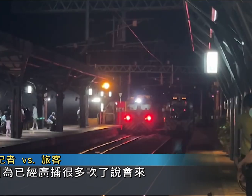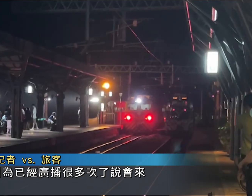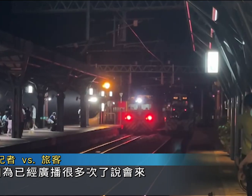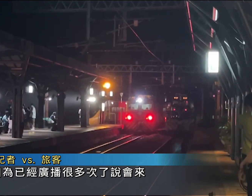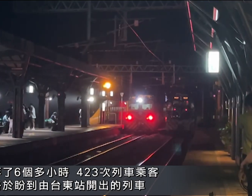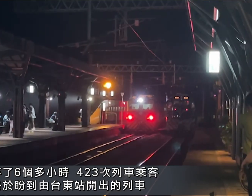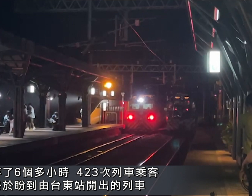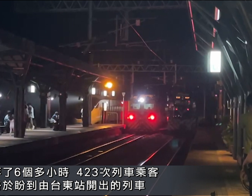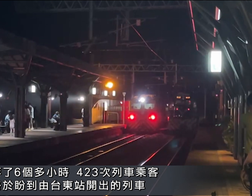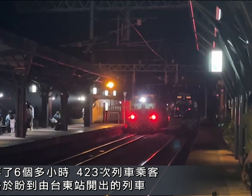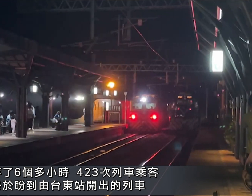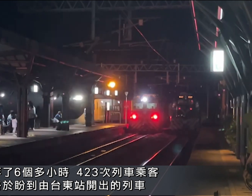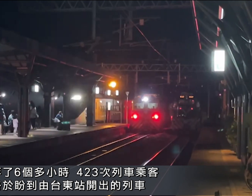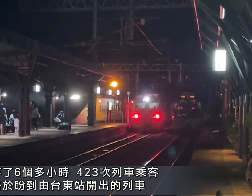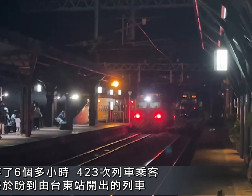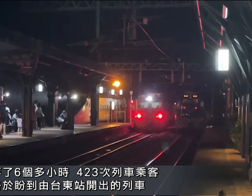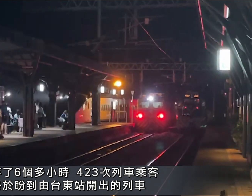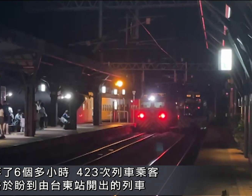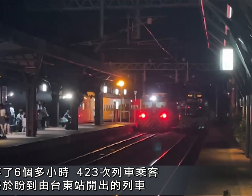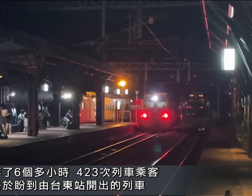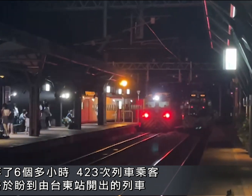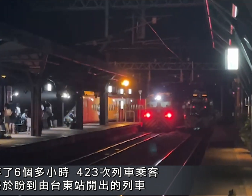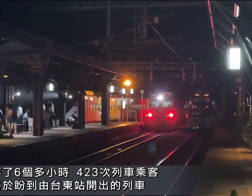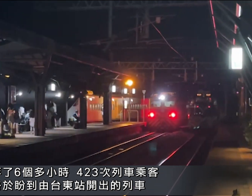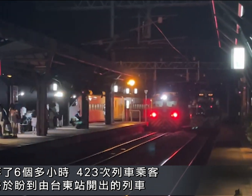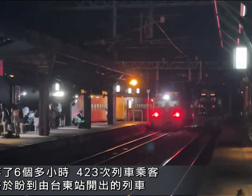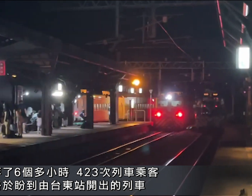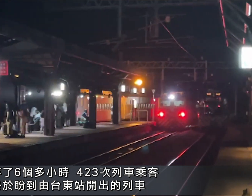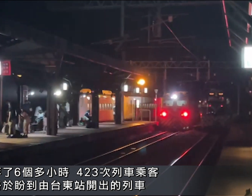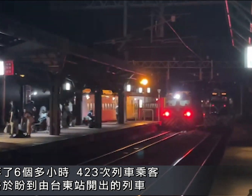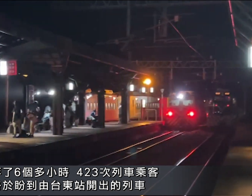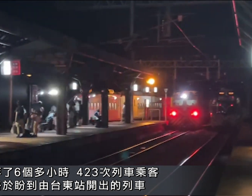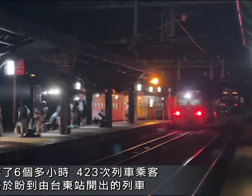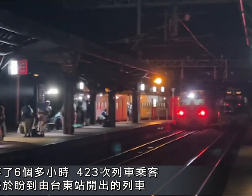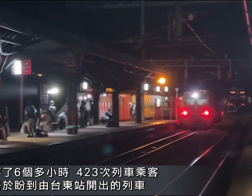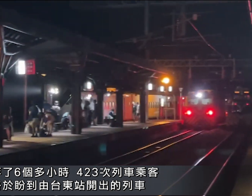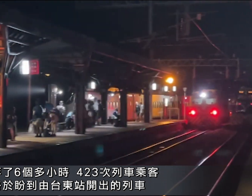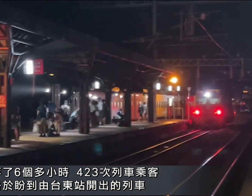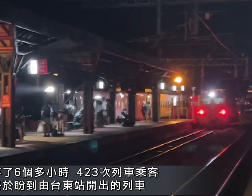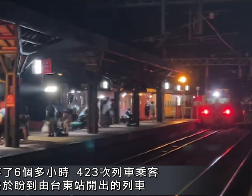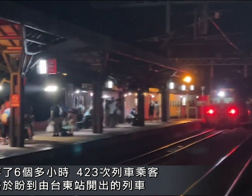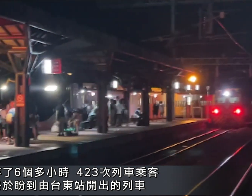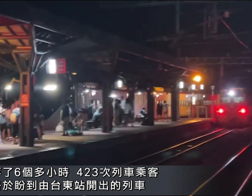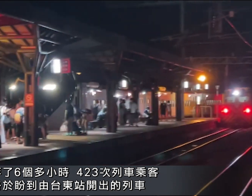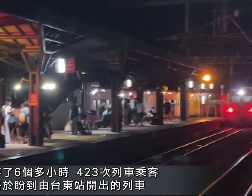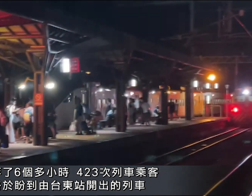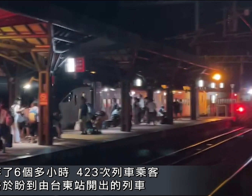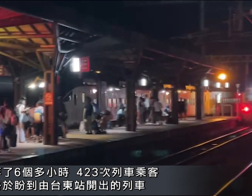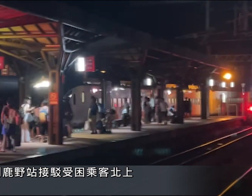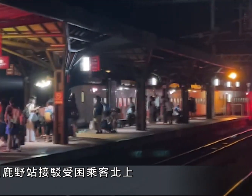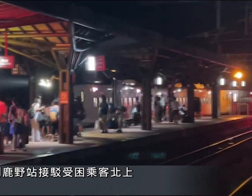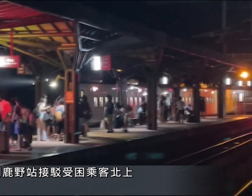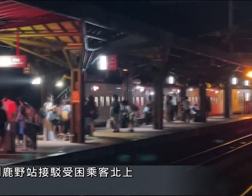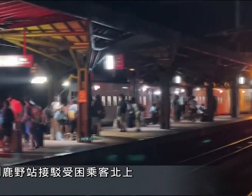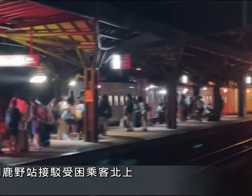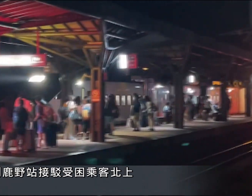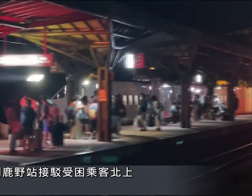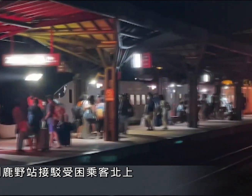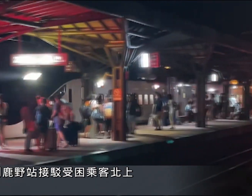了6个多小时，423次列车的乘客终于盼到由台东站开出的列车到鹿野站接驳受困